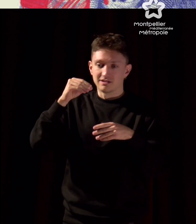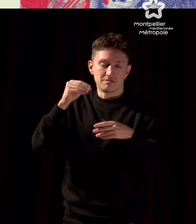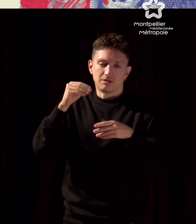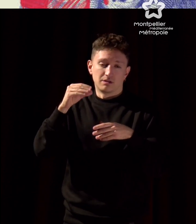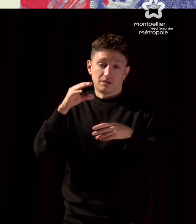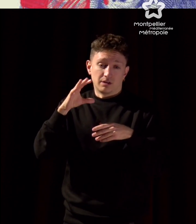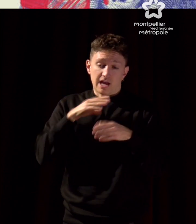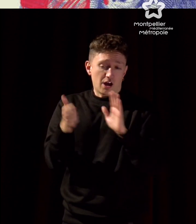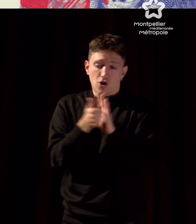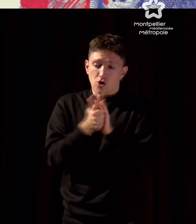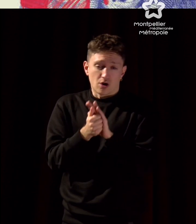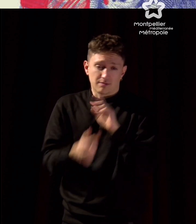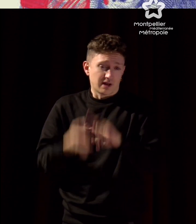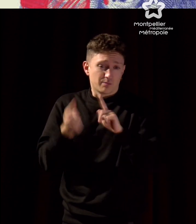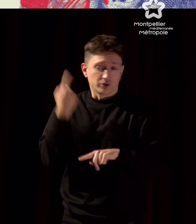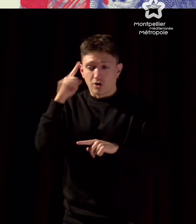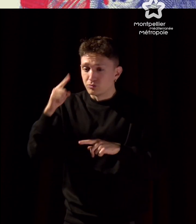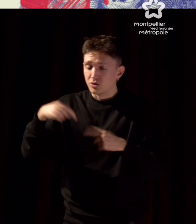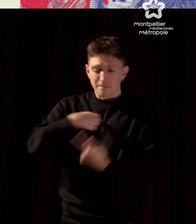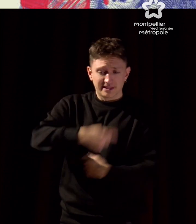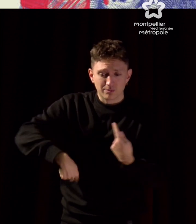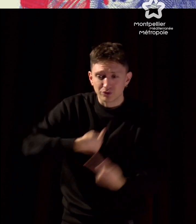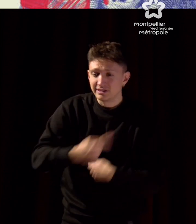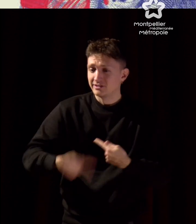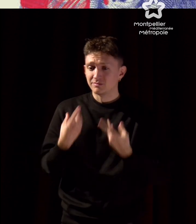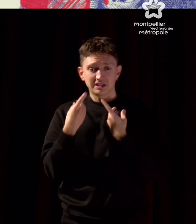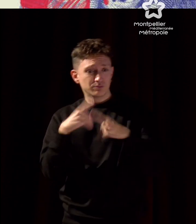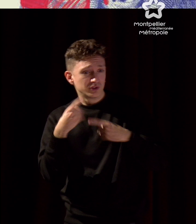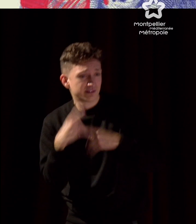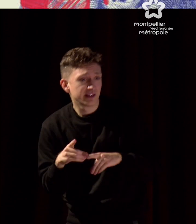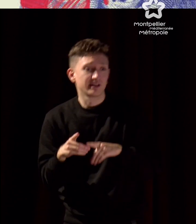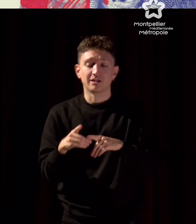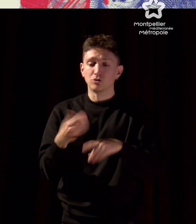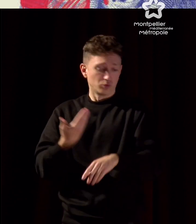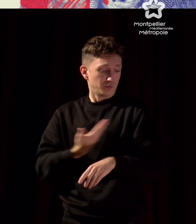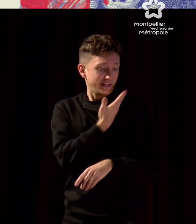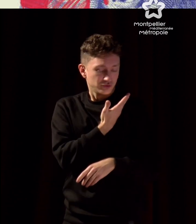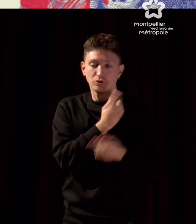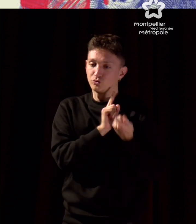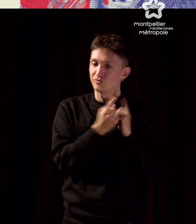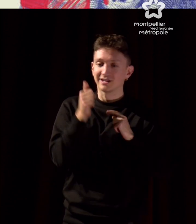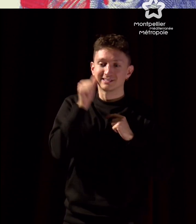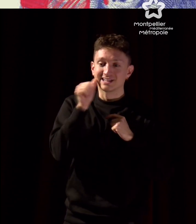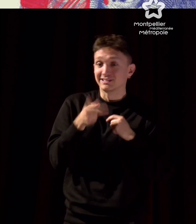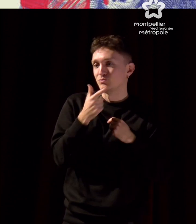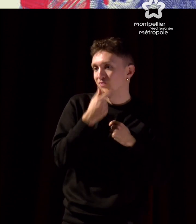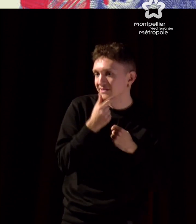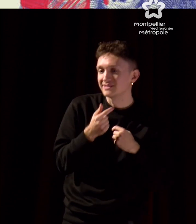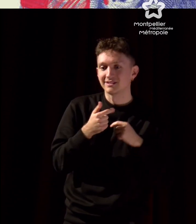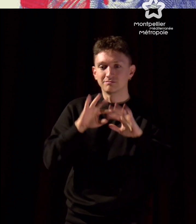l'immunité, d'autres dans le métabolisme, d'autres dans la cicatrisation de la peau. En Asie,